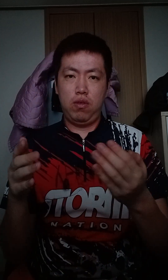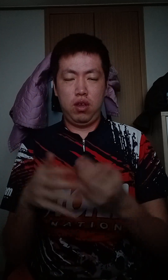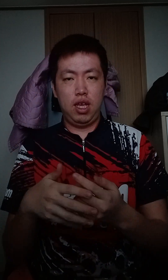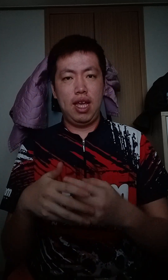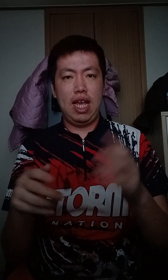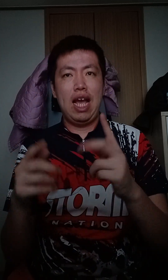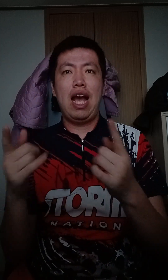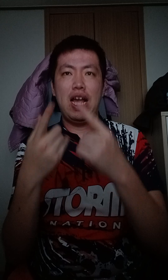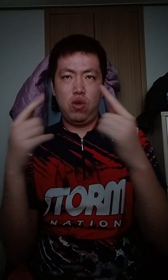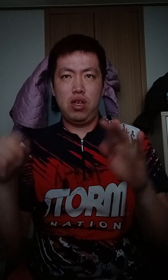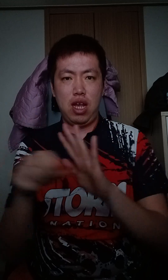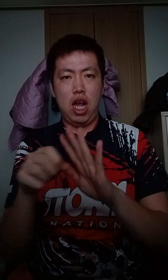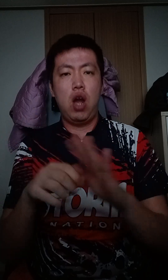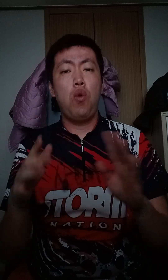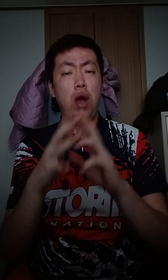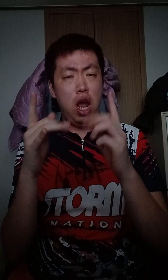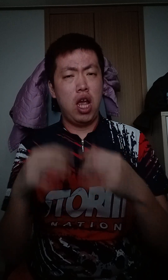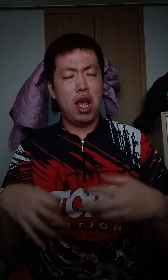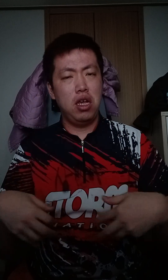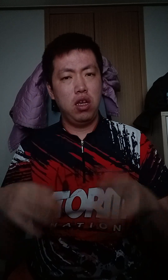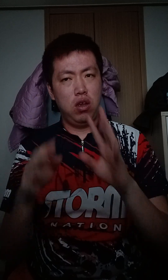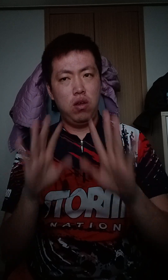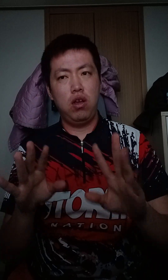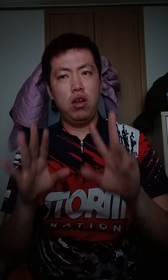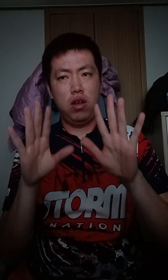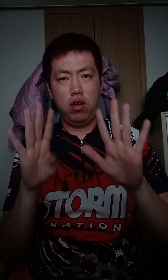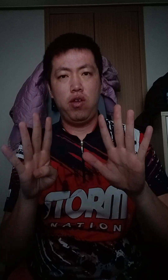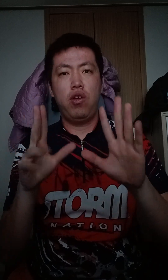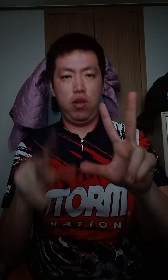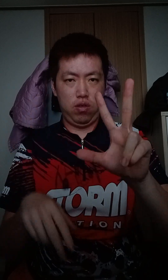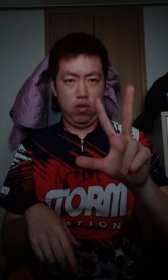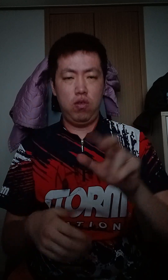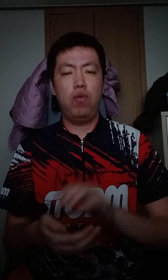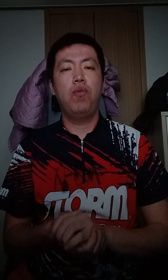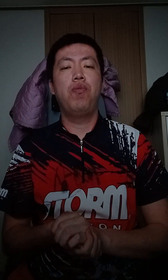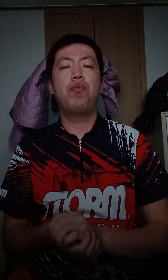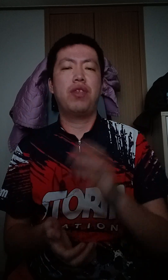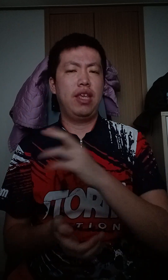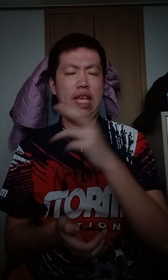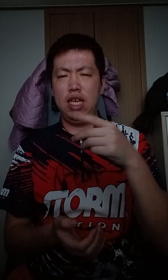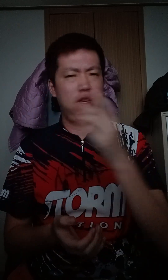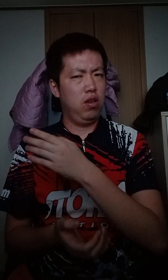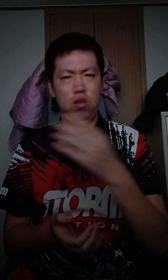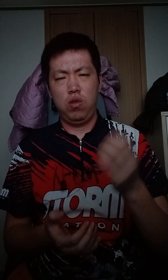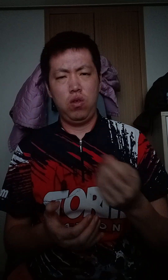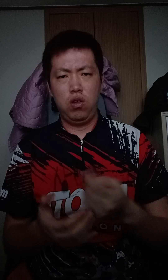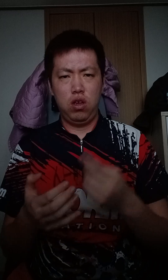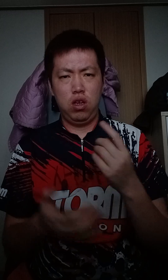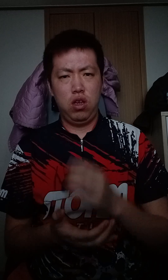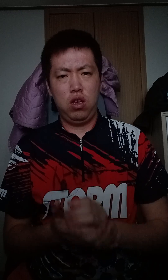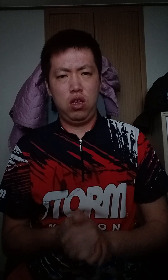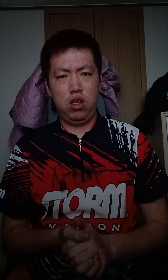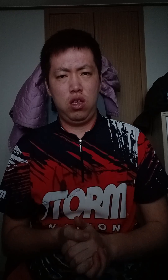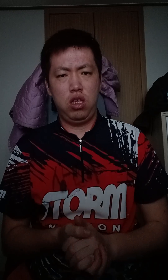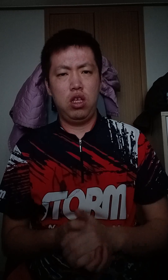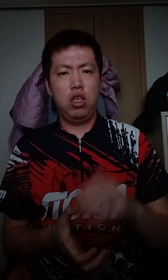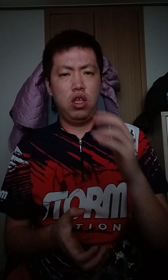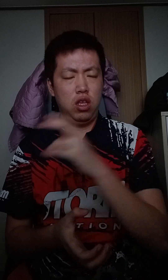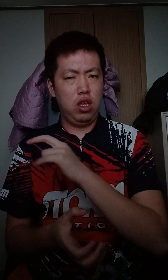가족사랑 화장실은 모두 193곳. 장애인들이 불편하건 말건 법 규정도 제대로 안 지킨 채 장애인